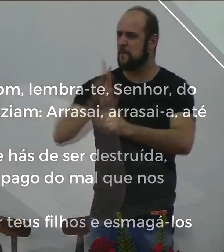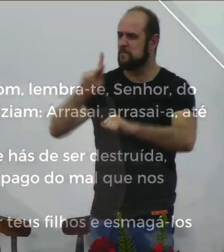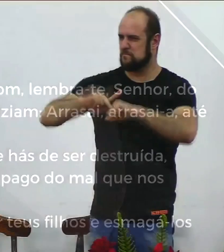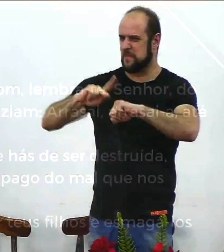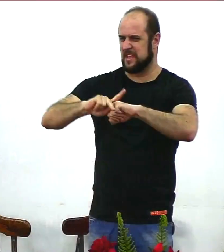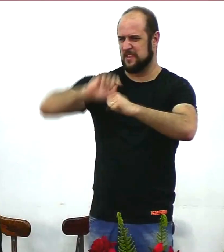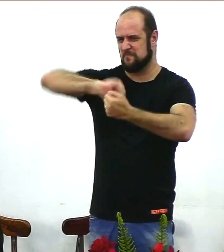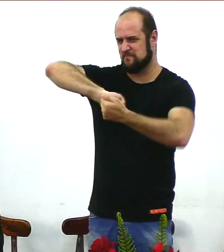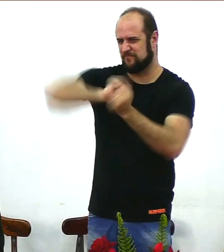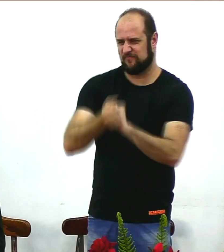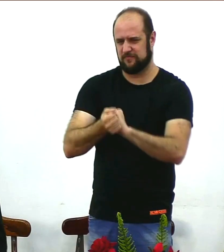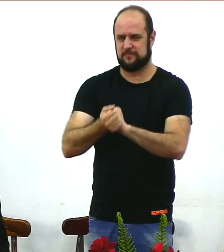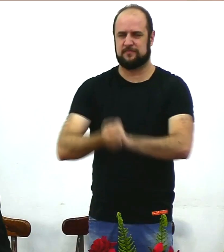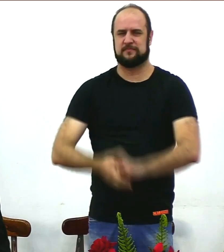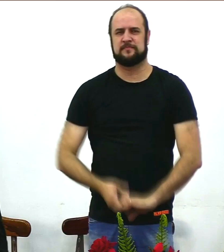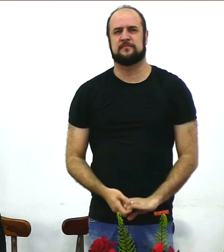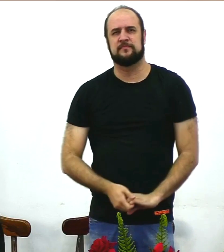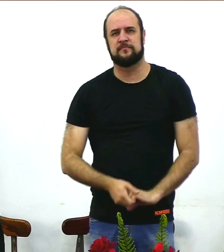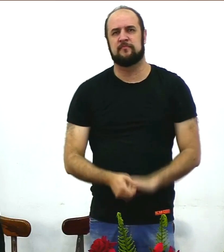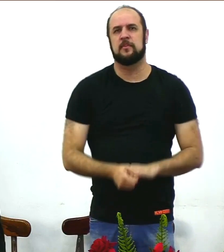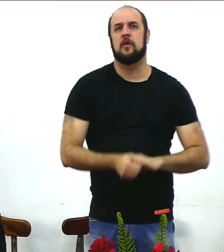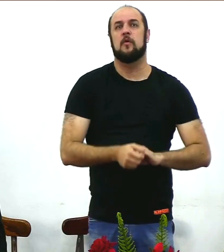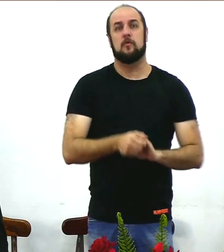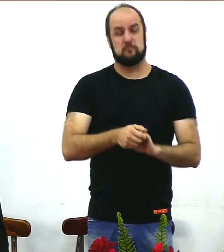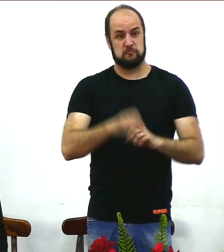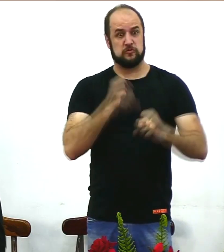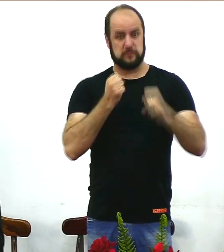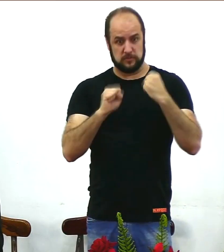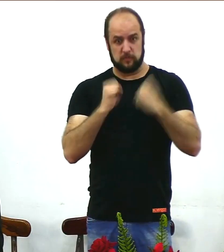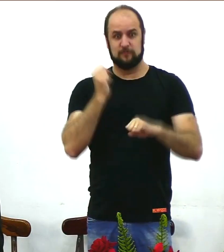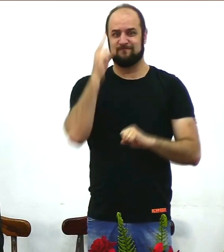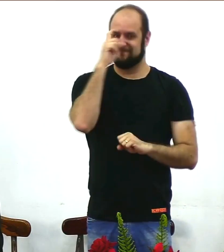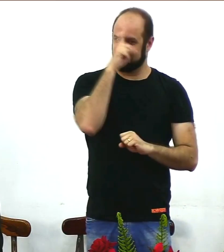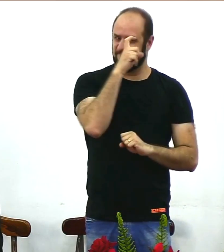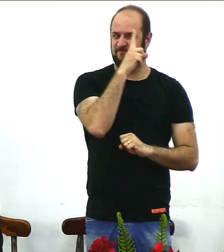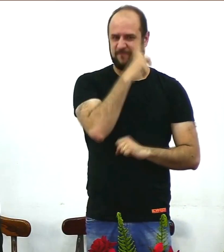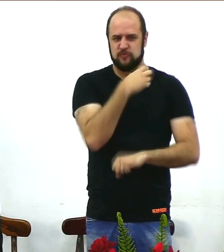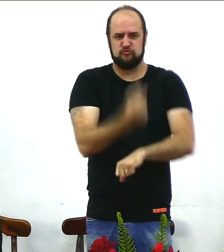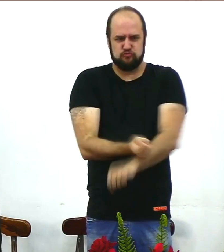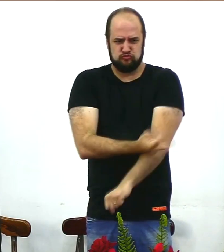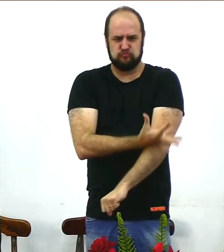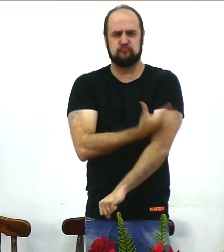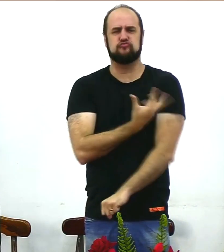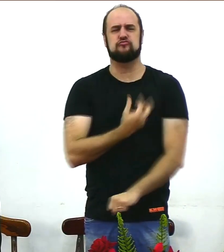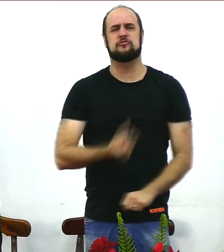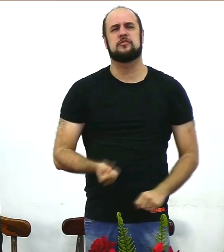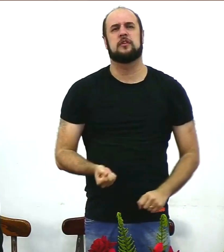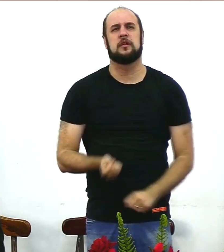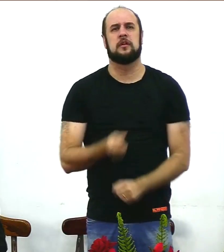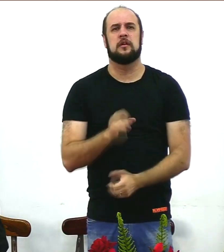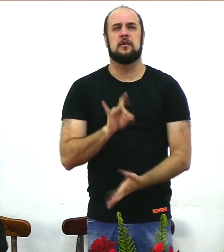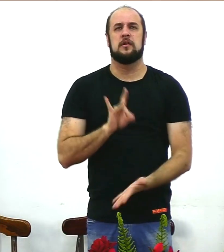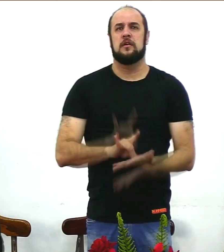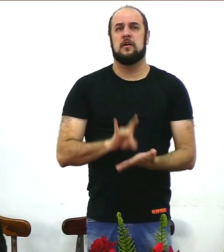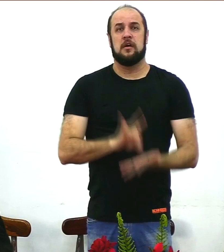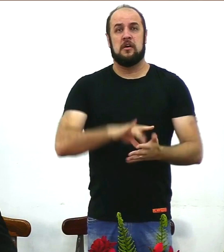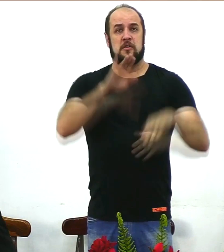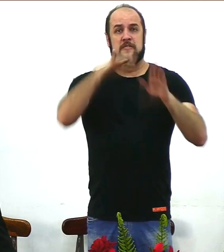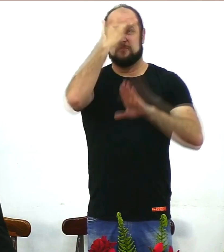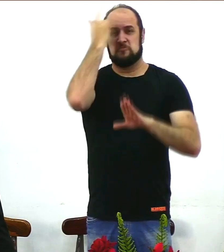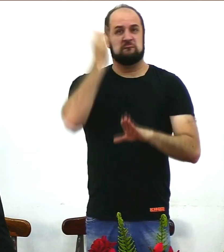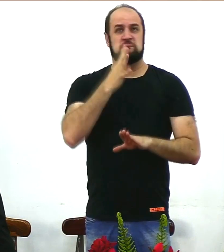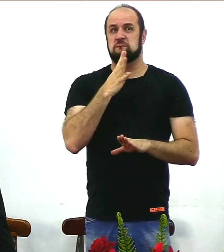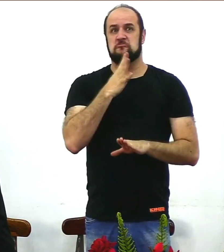Pois bem, este é um salmo difícil, de emoções muito fortes, e certamente muitos talvez não tenham lido